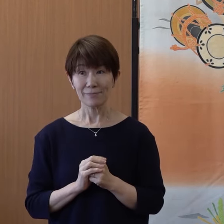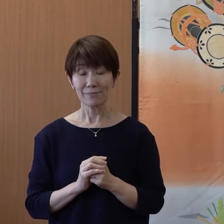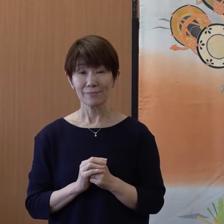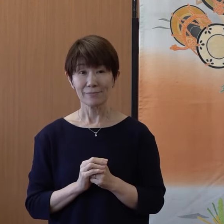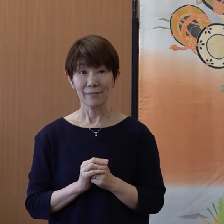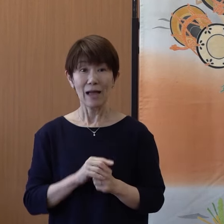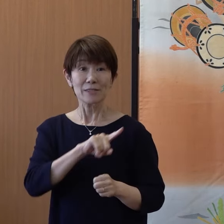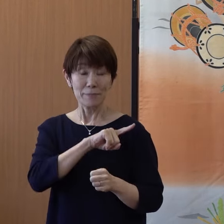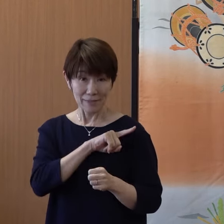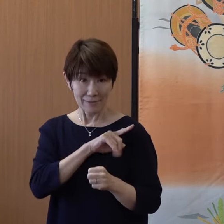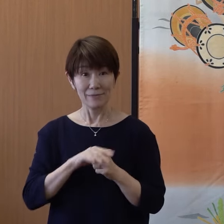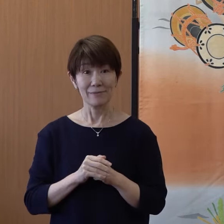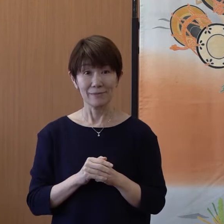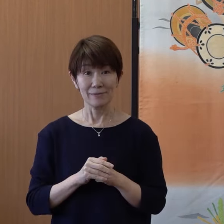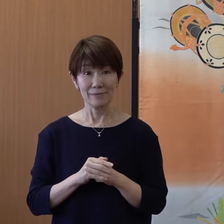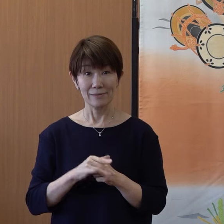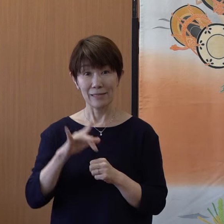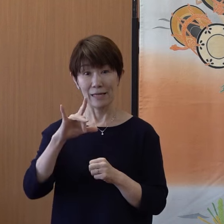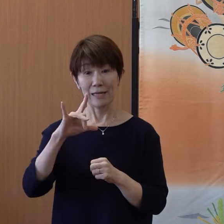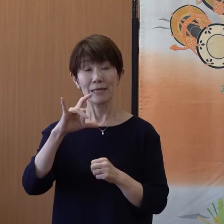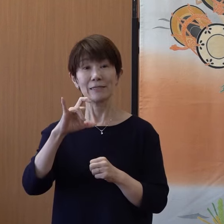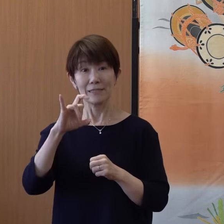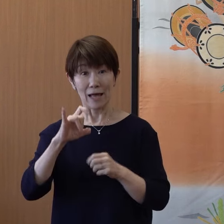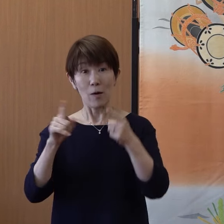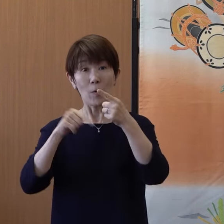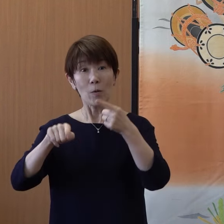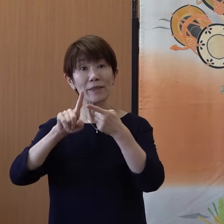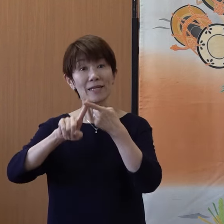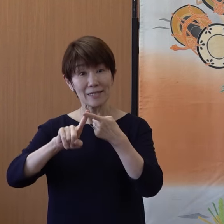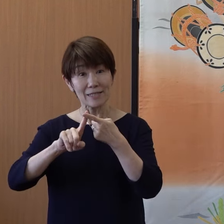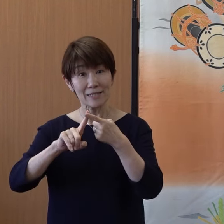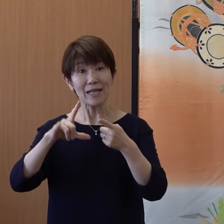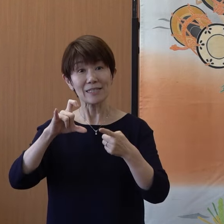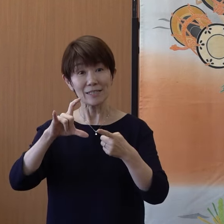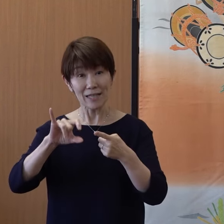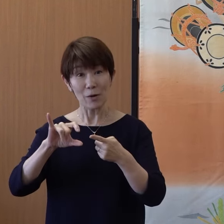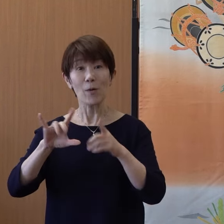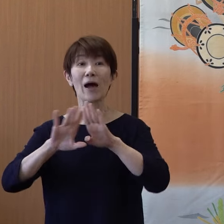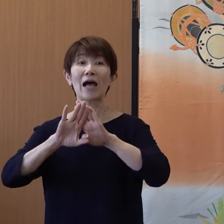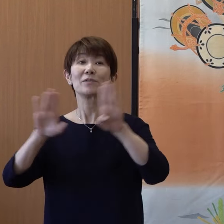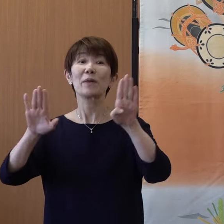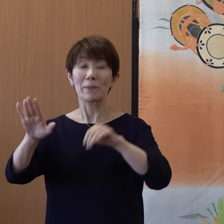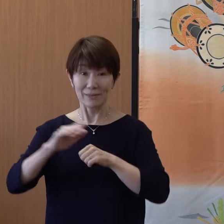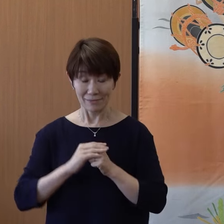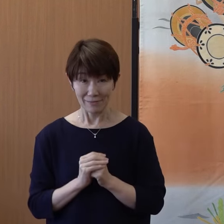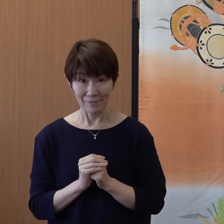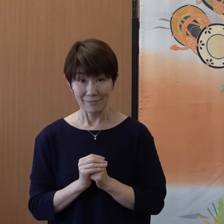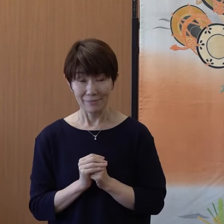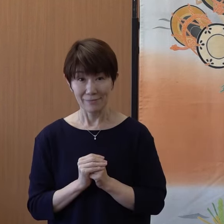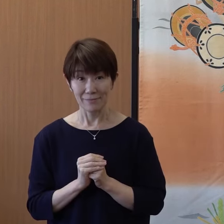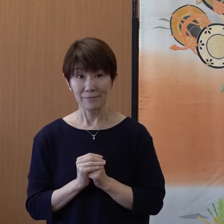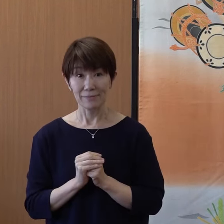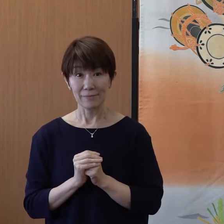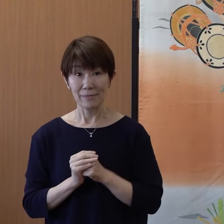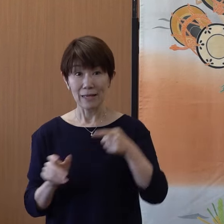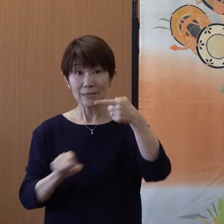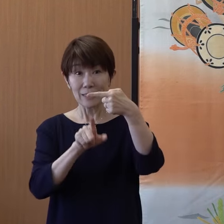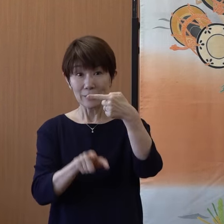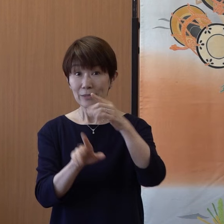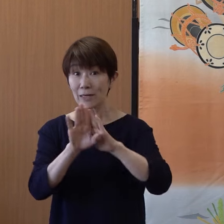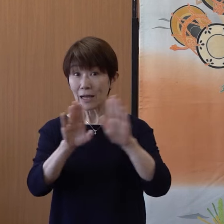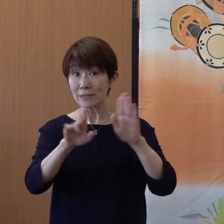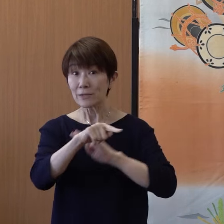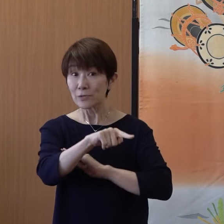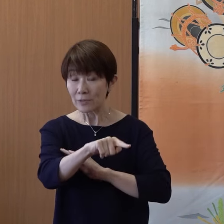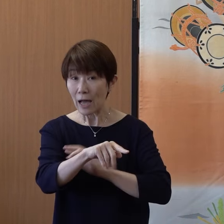はじめにインスタグラムの公式アカウントを新たに開設いたします。1月に開設した